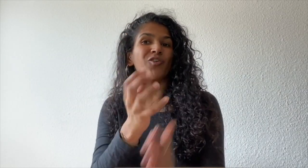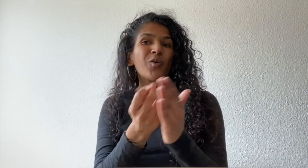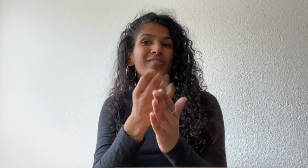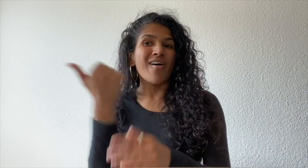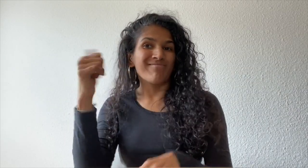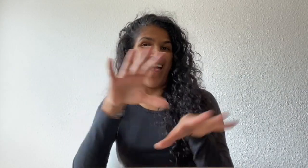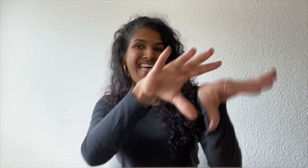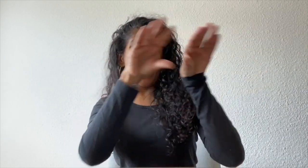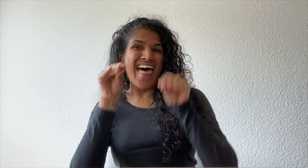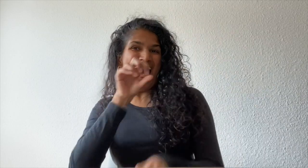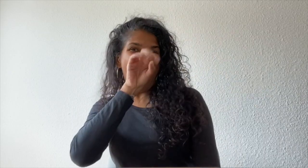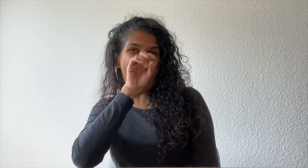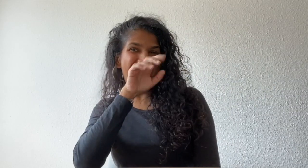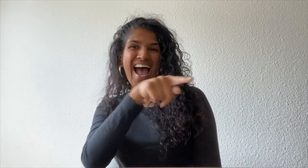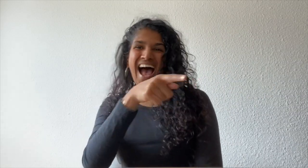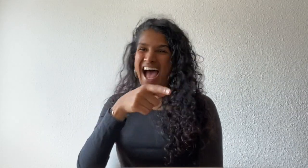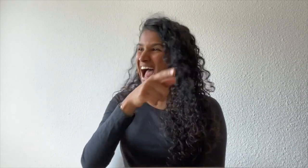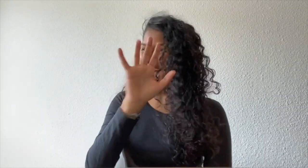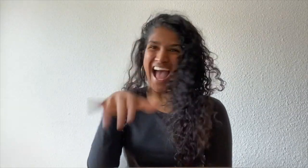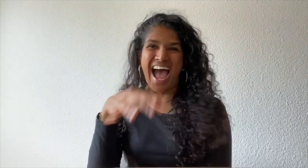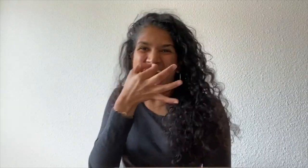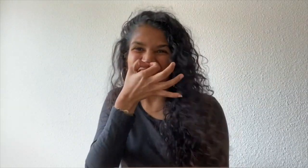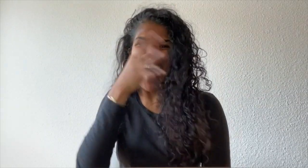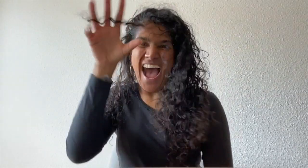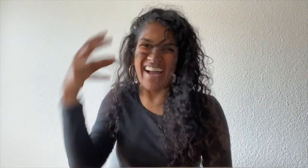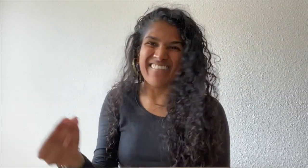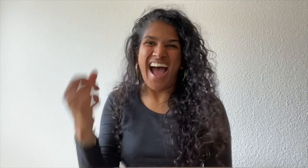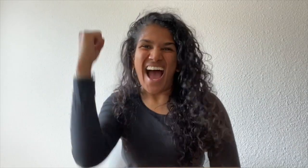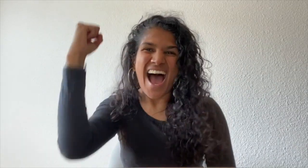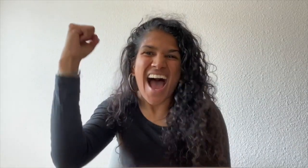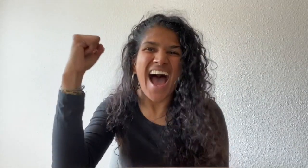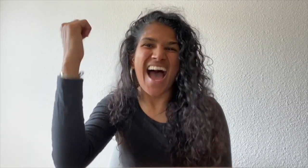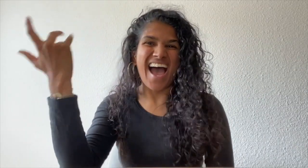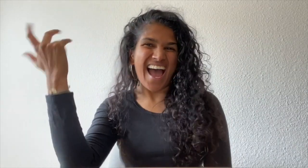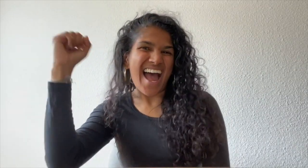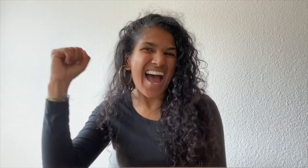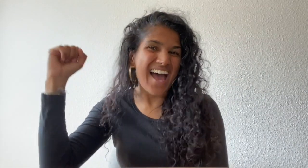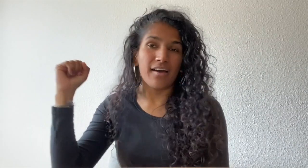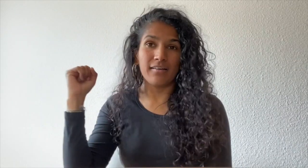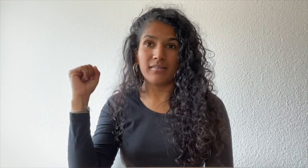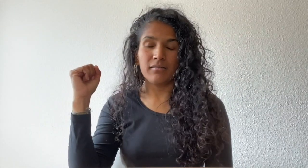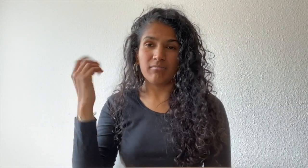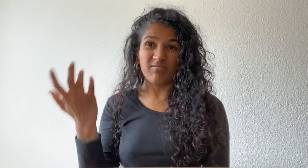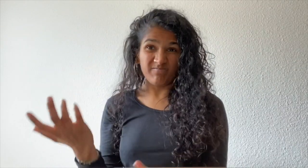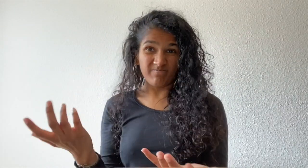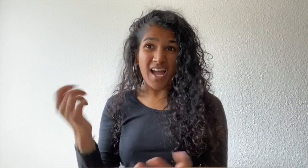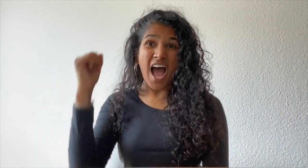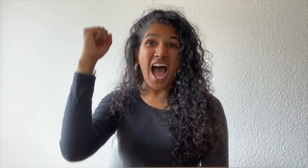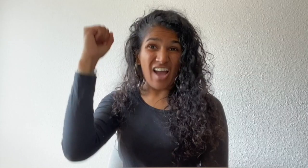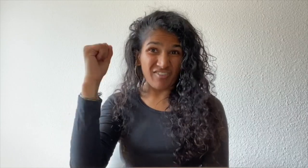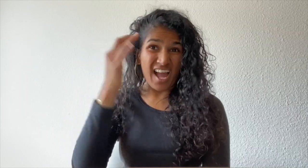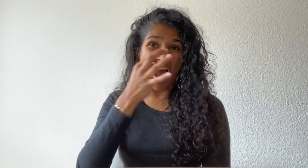Und diese Gebärden werden von abendländischen Stereotypen abgeleitet, wie Nasenring oder Speertanz.